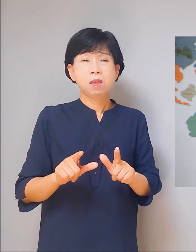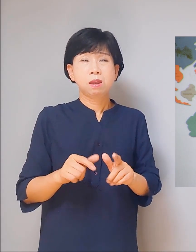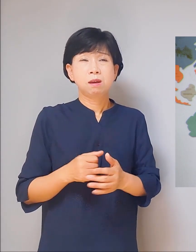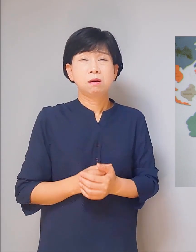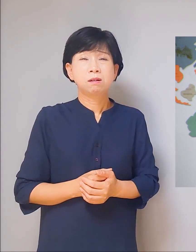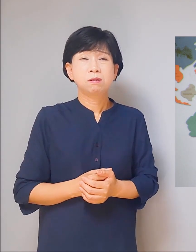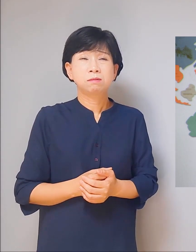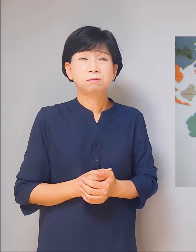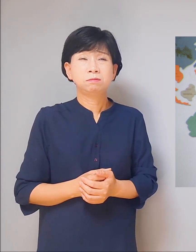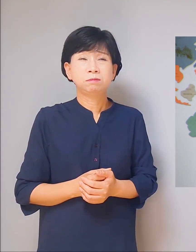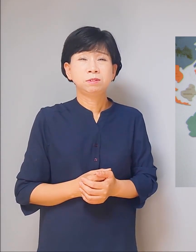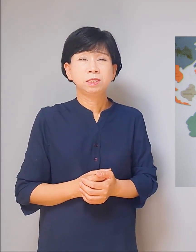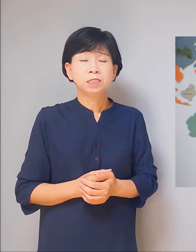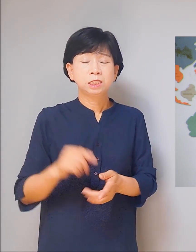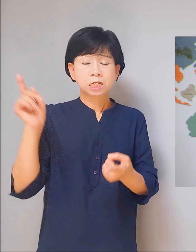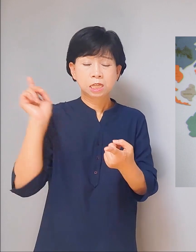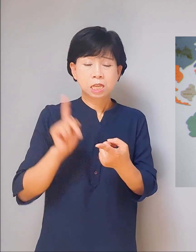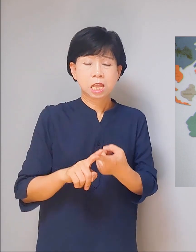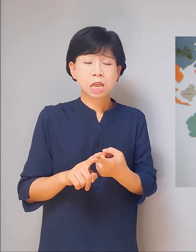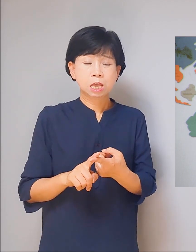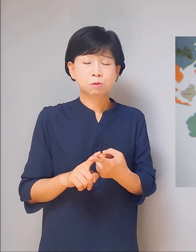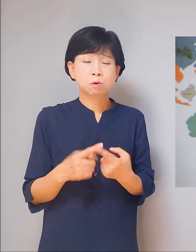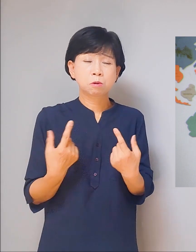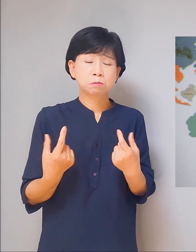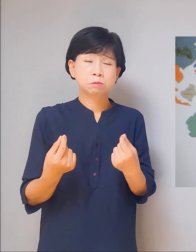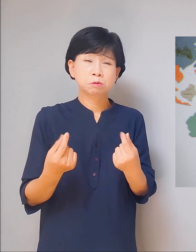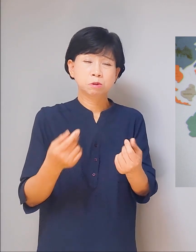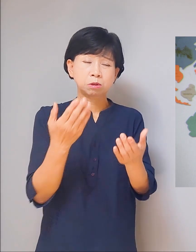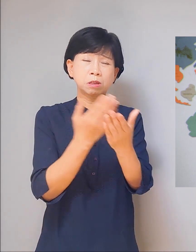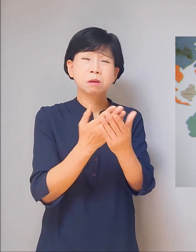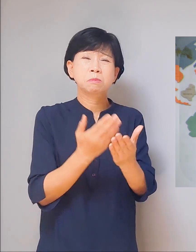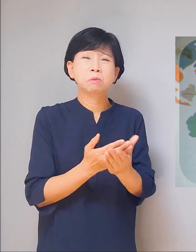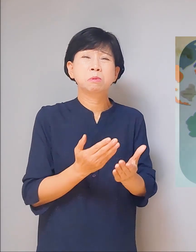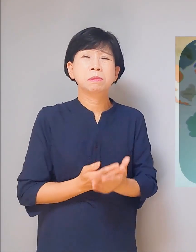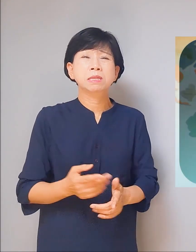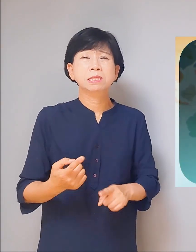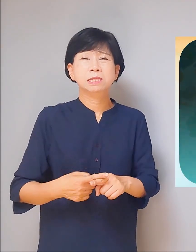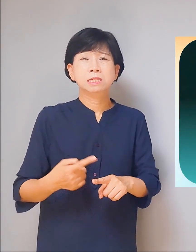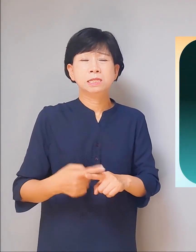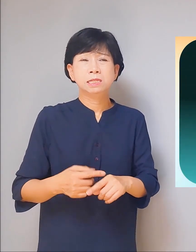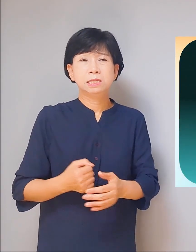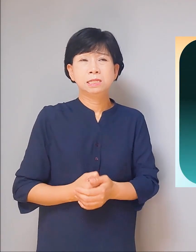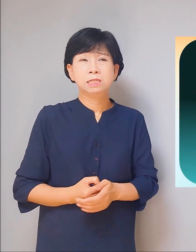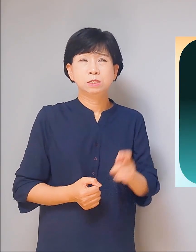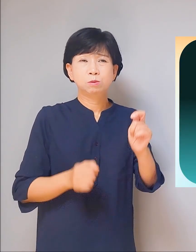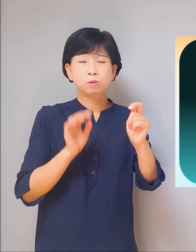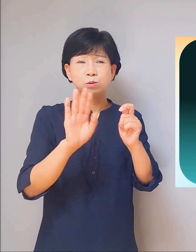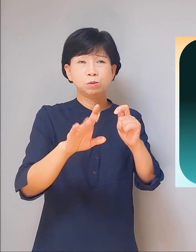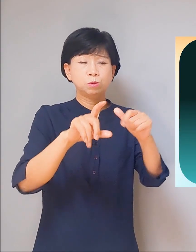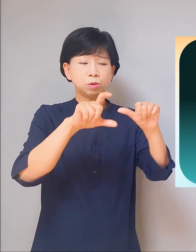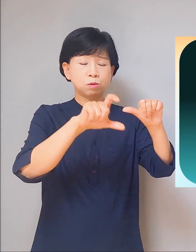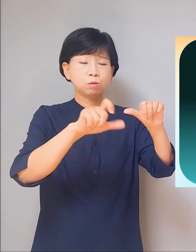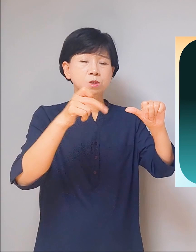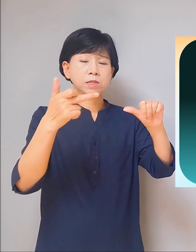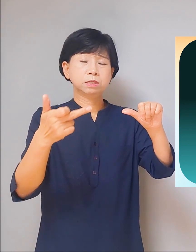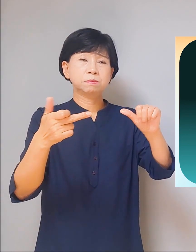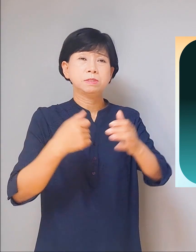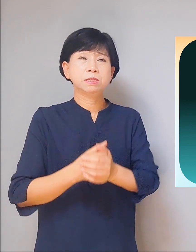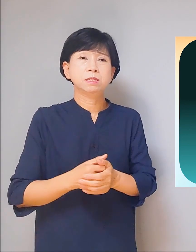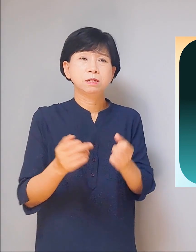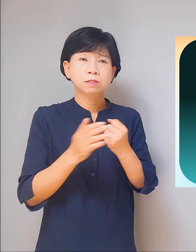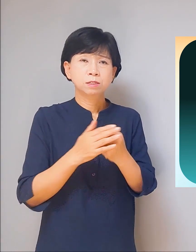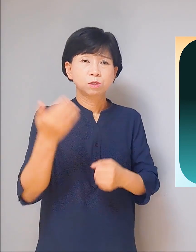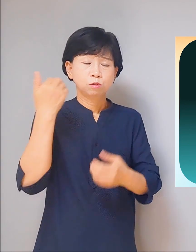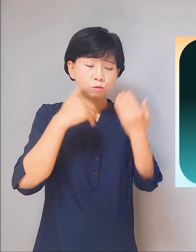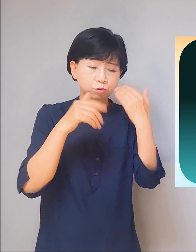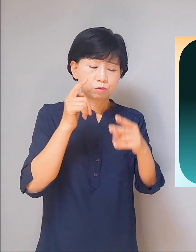유지는 없습니다. 이건 퇴보입니다. 고린도후서 5장 17절 말씀 다시 한번 읽어보겠습니다. 그런즉